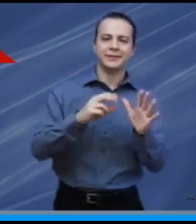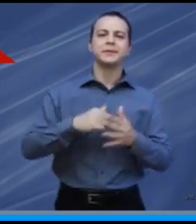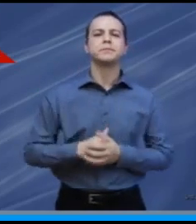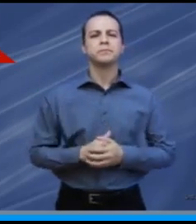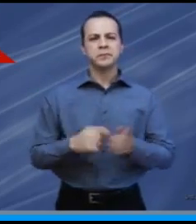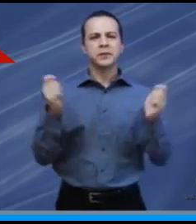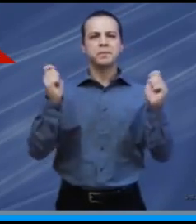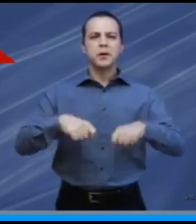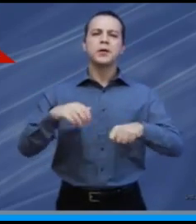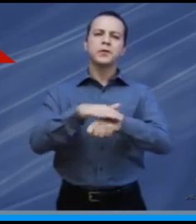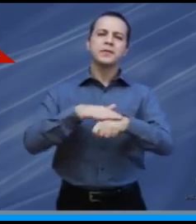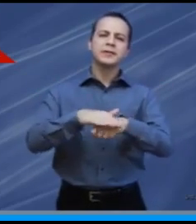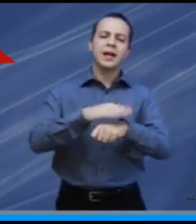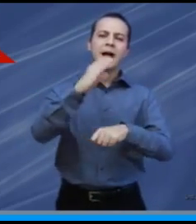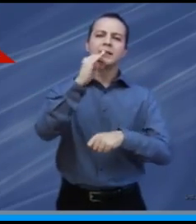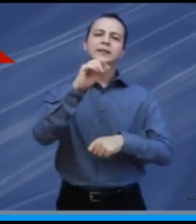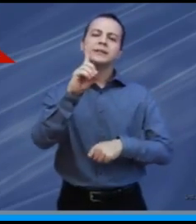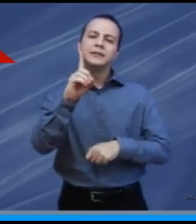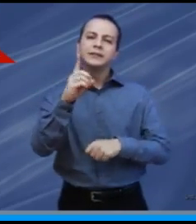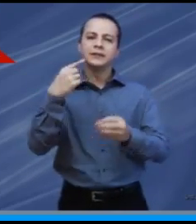a todos. E você pode conversar com o Círio Torquato no